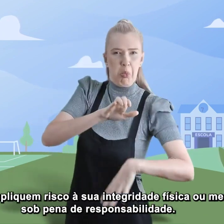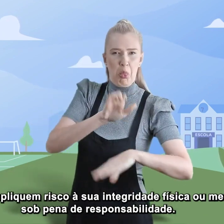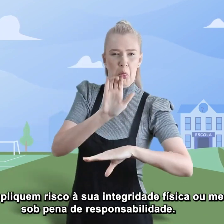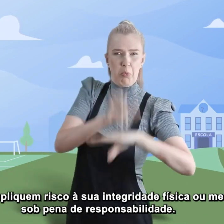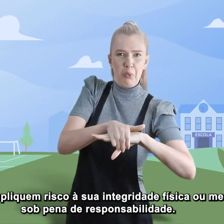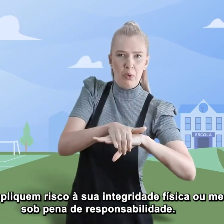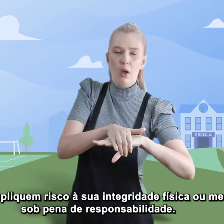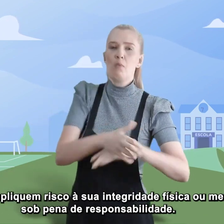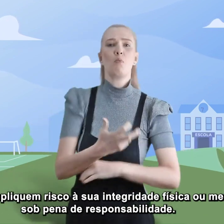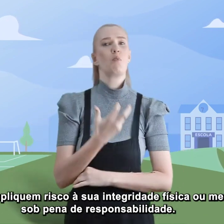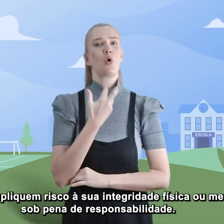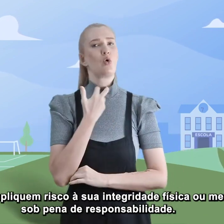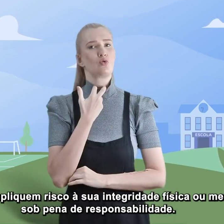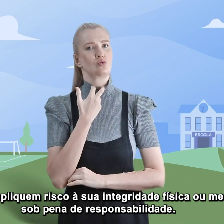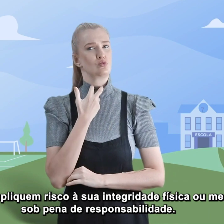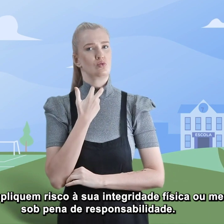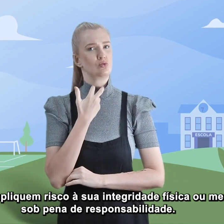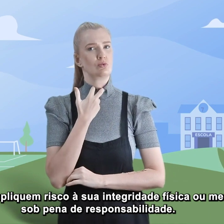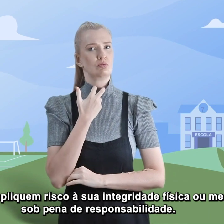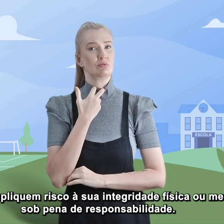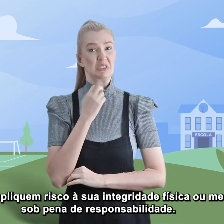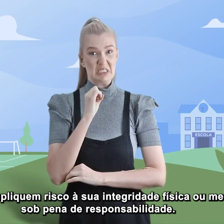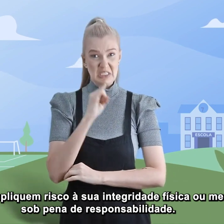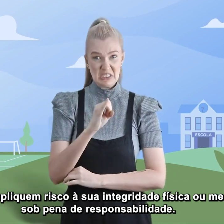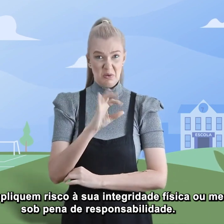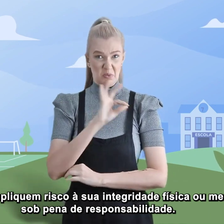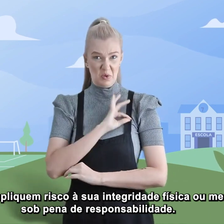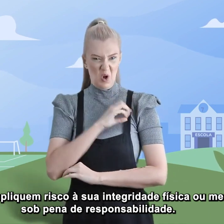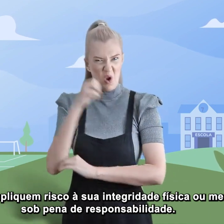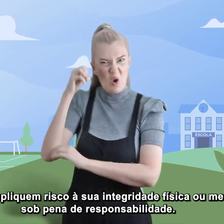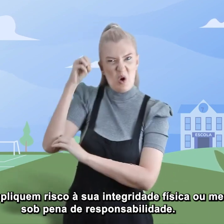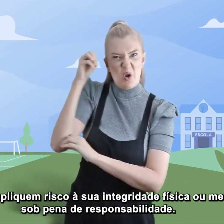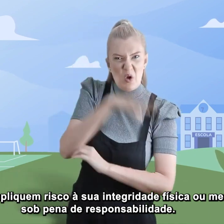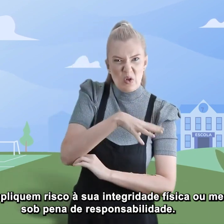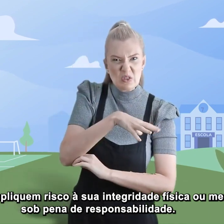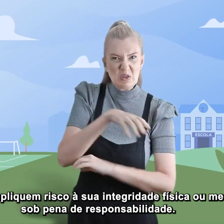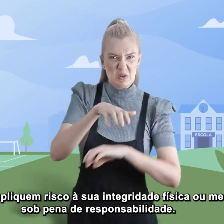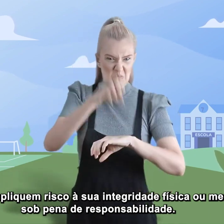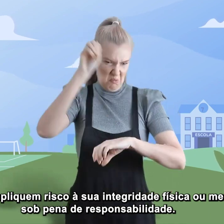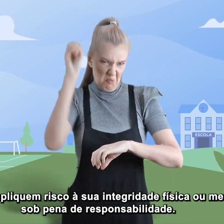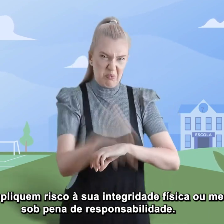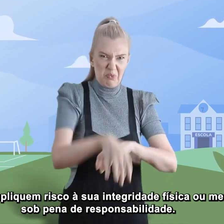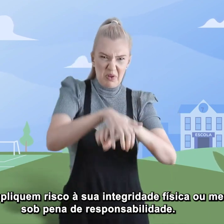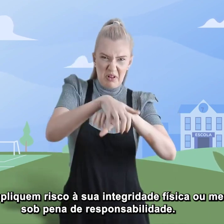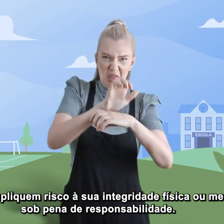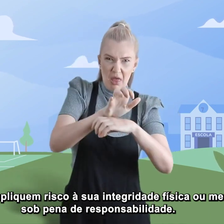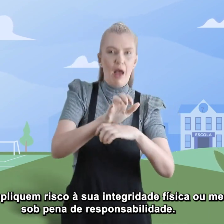impliquem risco à sua integridade física ou mental, sob pena de responsabilidade.